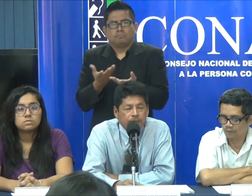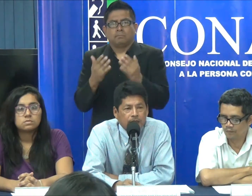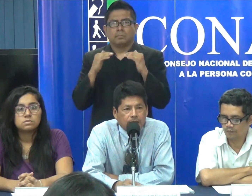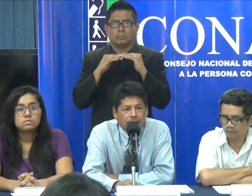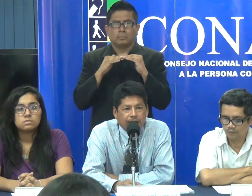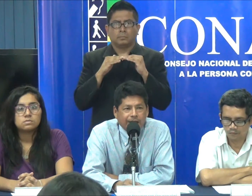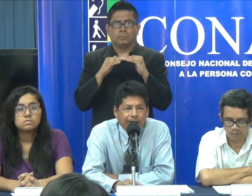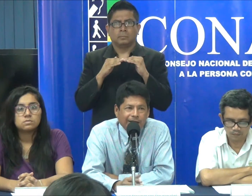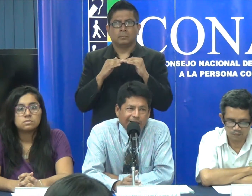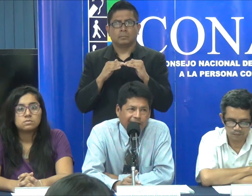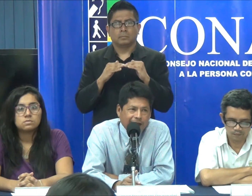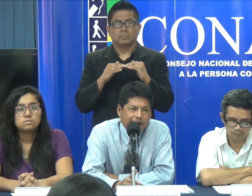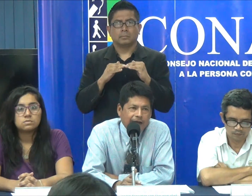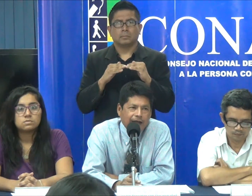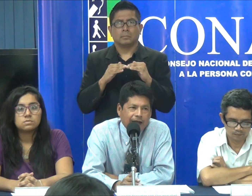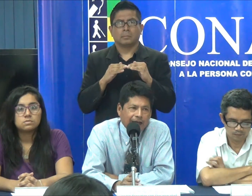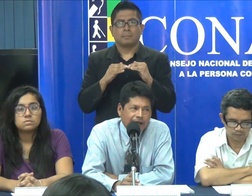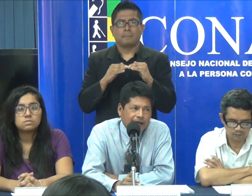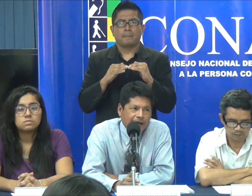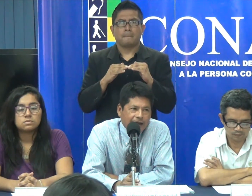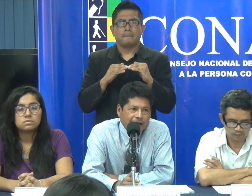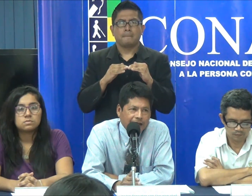asimismo que